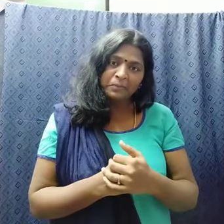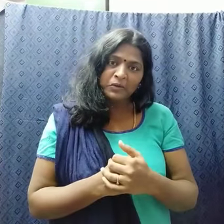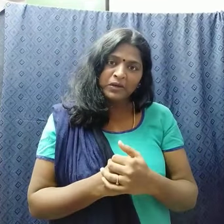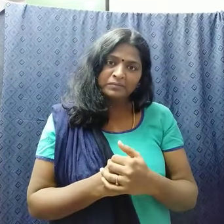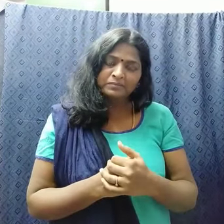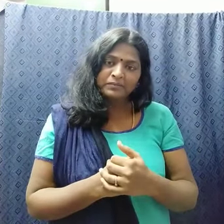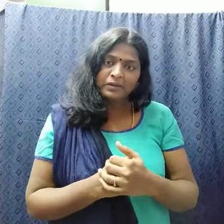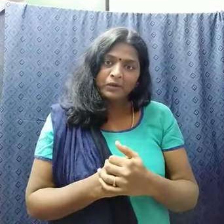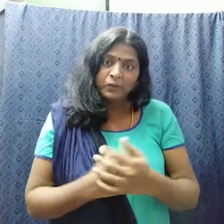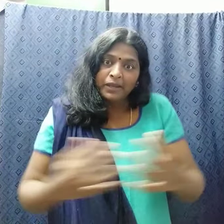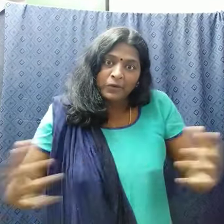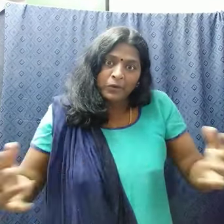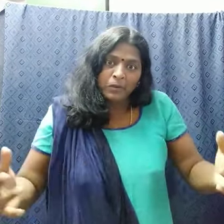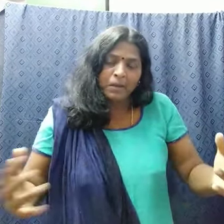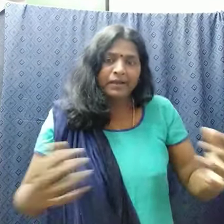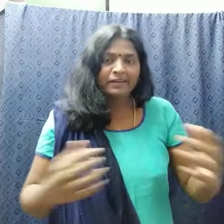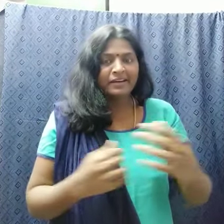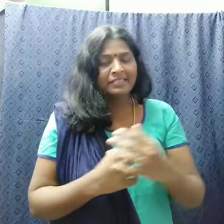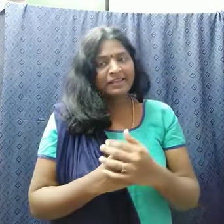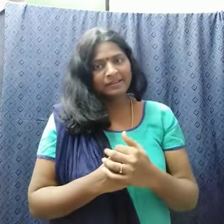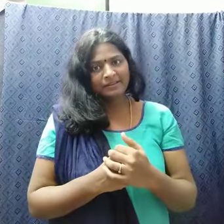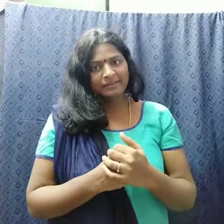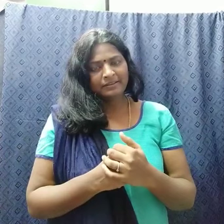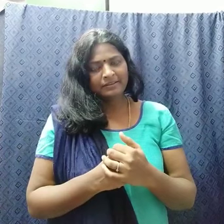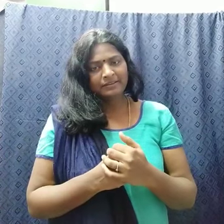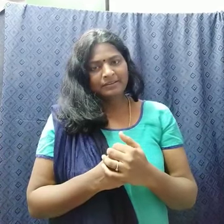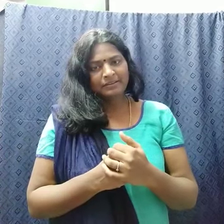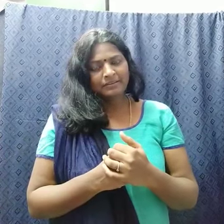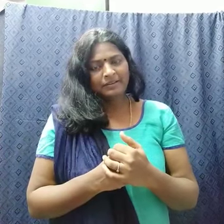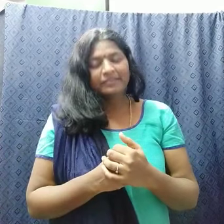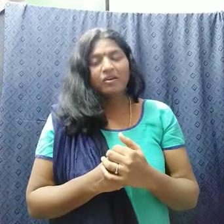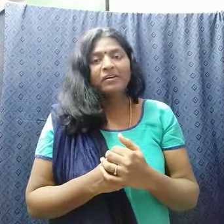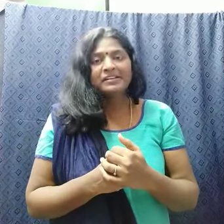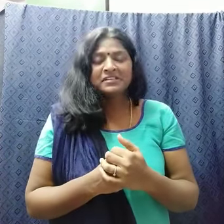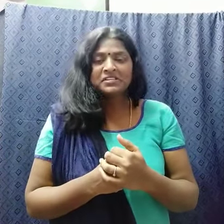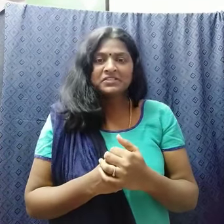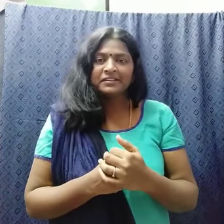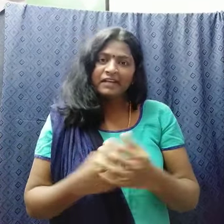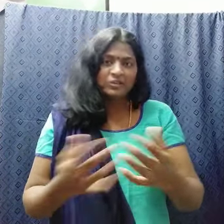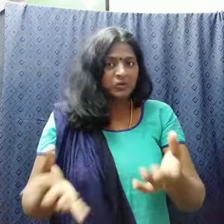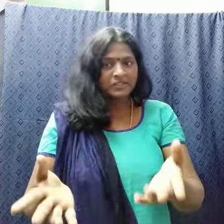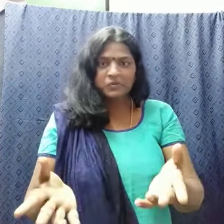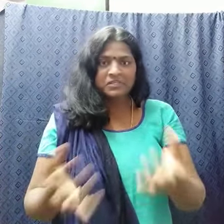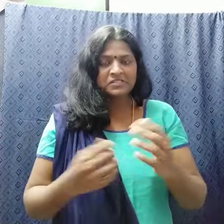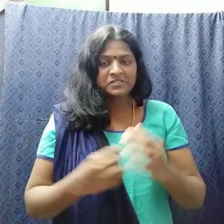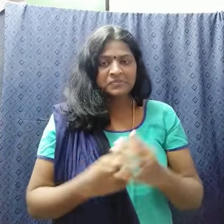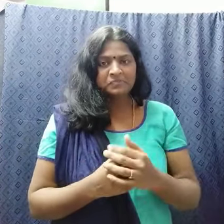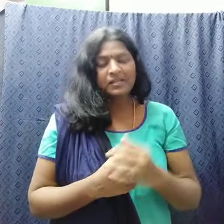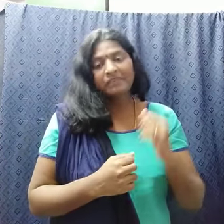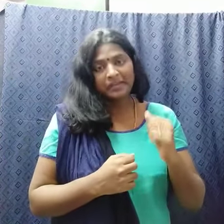பண்ணுவா? ஒரே குடும்பமாக நினைத்த அந்த ஆர்கனைசேஷன் அவளை துரத்தி விட்டுடுச்சு. அவ எங்க